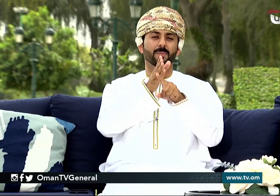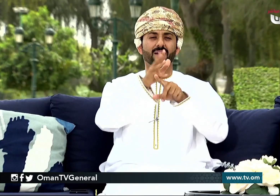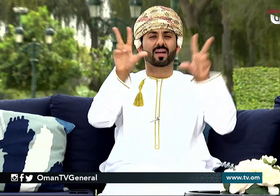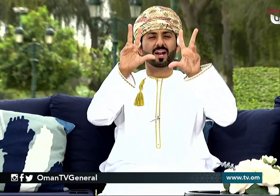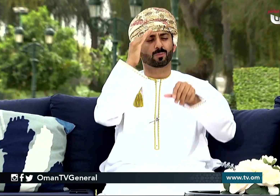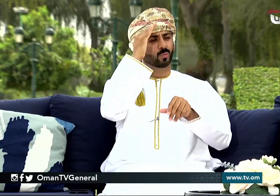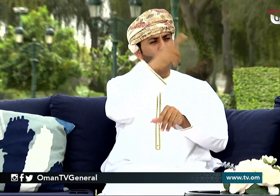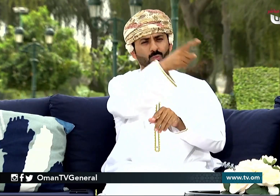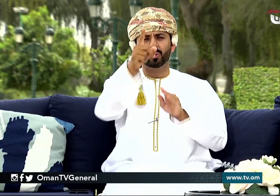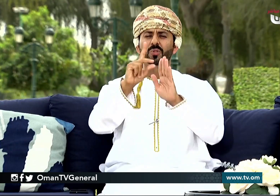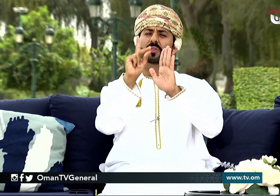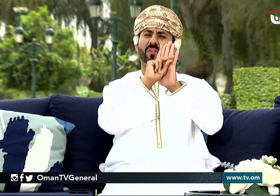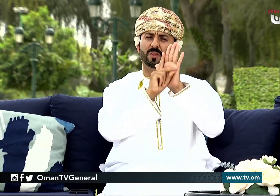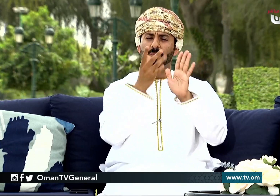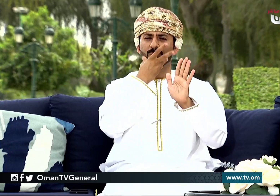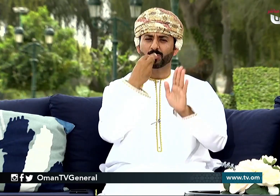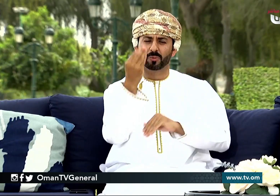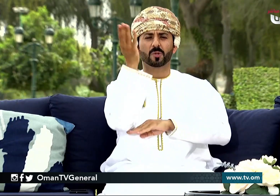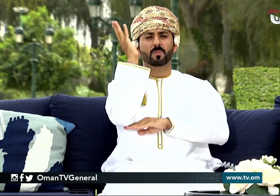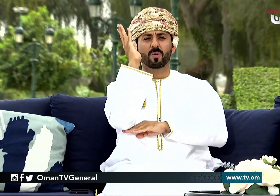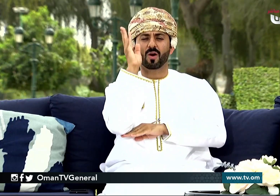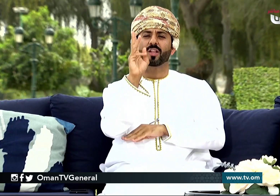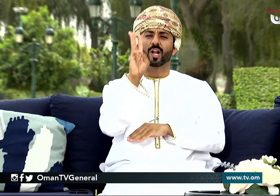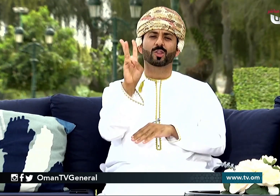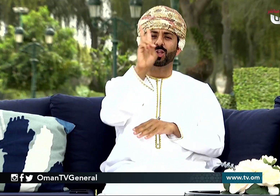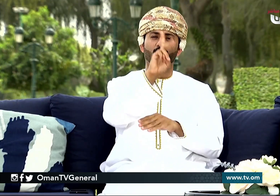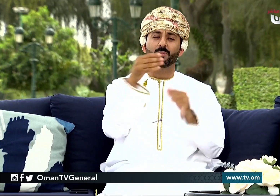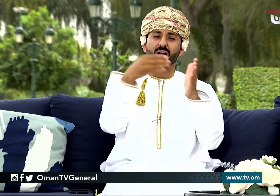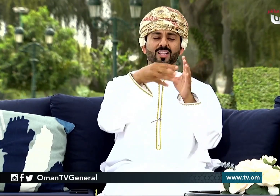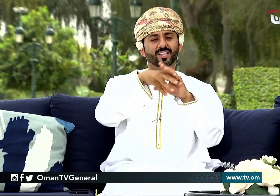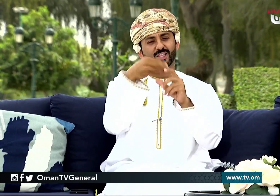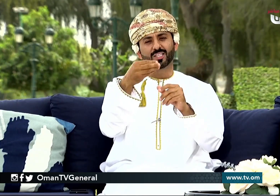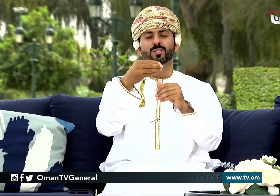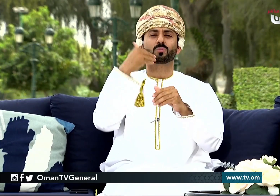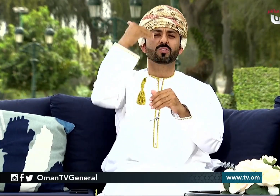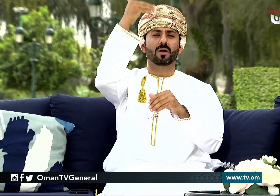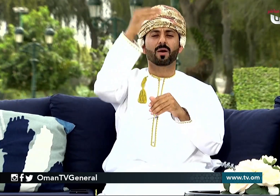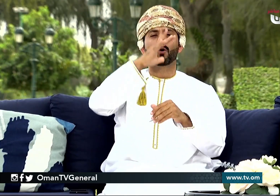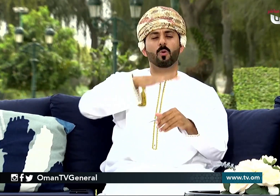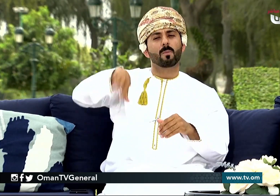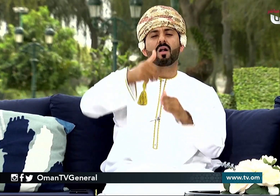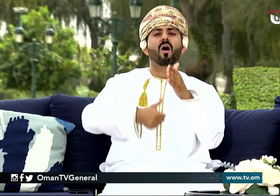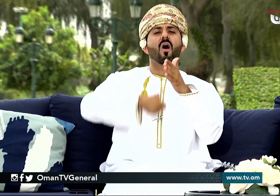وتعالى، طبعا نشكر وزارة التربية والتعليم على تنظيم هذا الملتقى الثالث للإعلام ذوي الإعاقة،